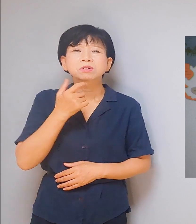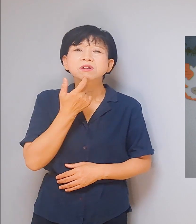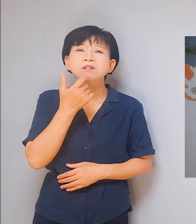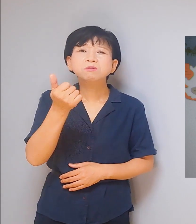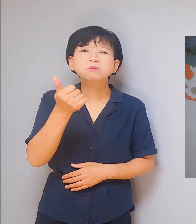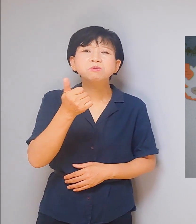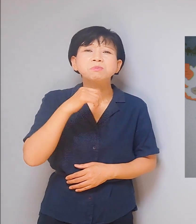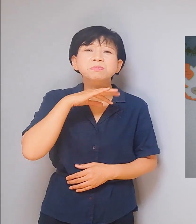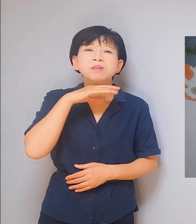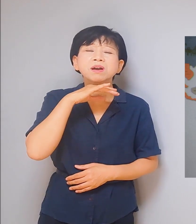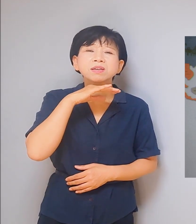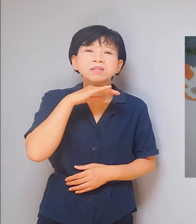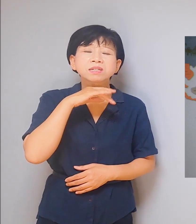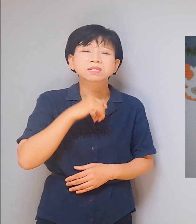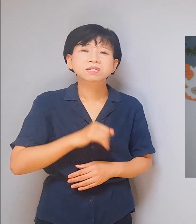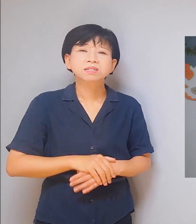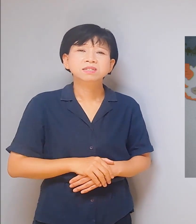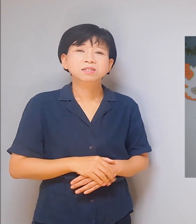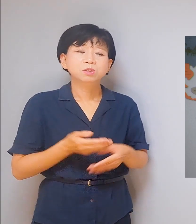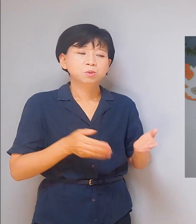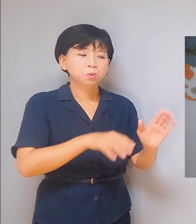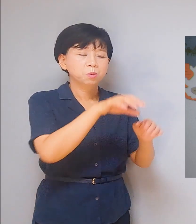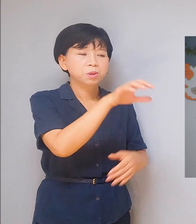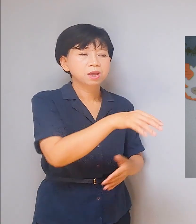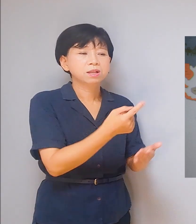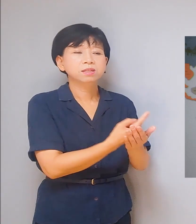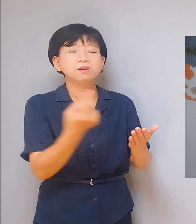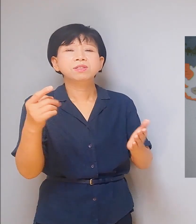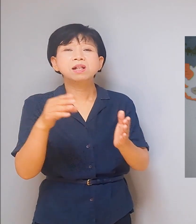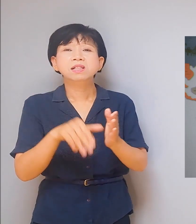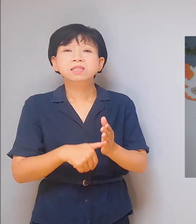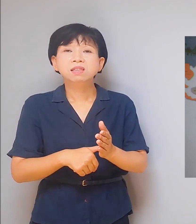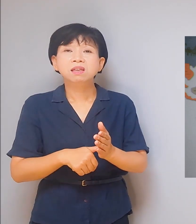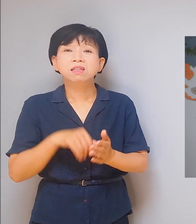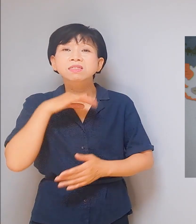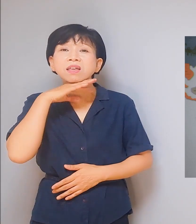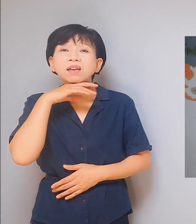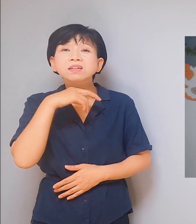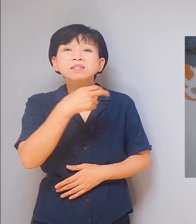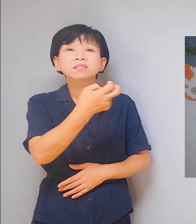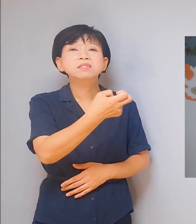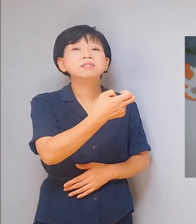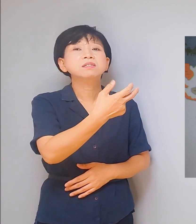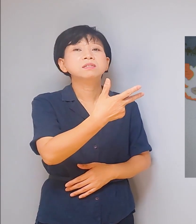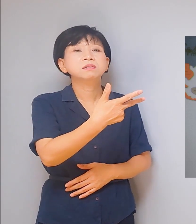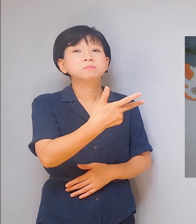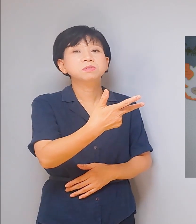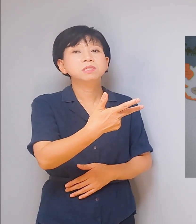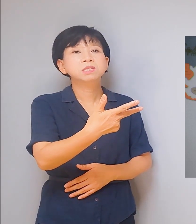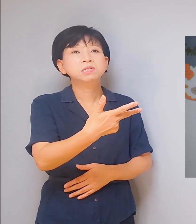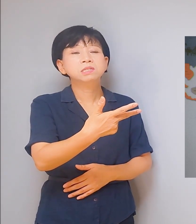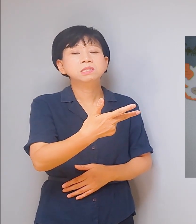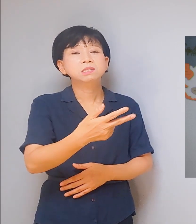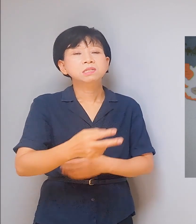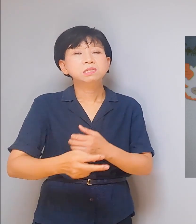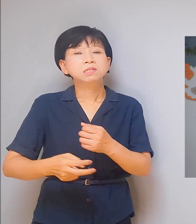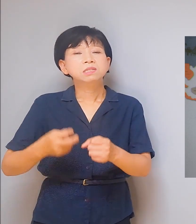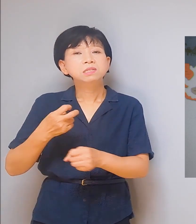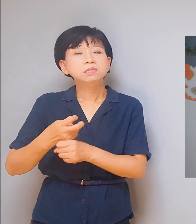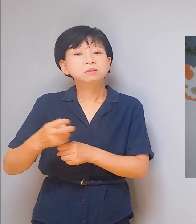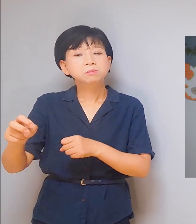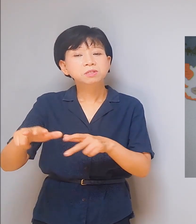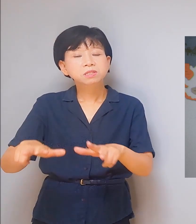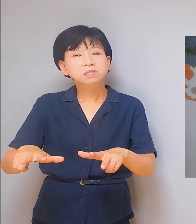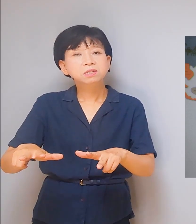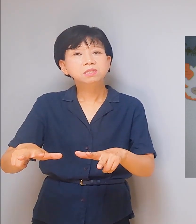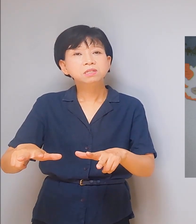이 고향을 떠날 때 이 야곱의 나이는 77세. 그러면 20년이 지났으니까